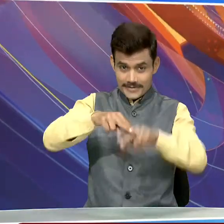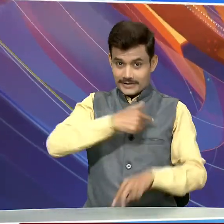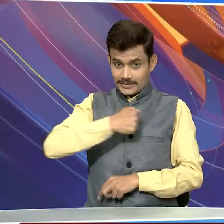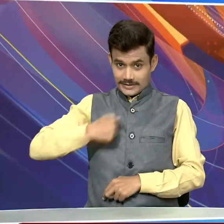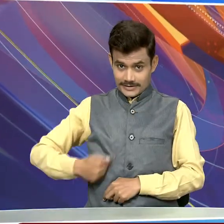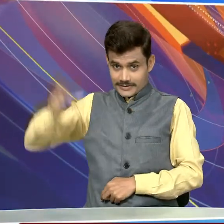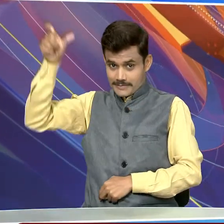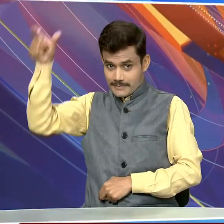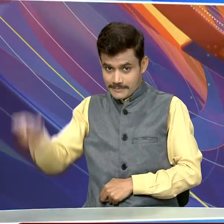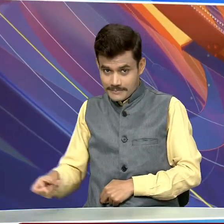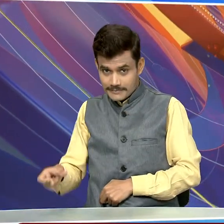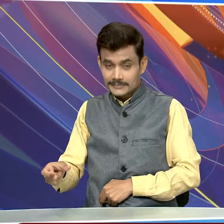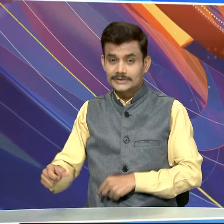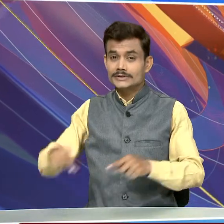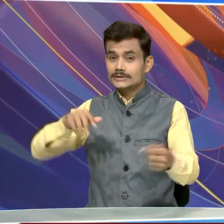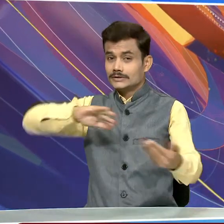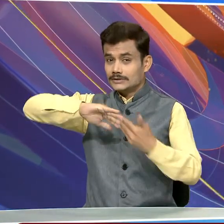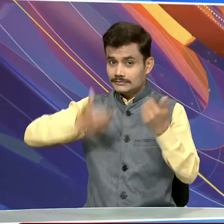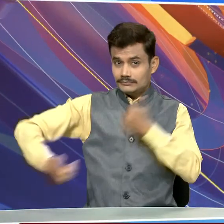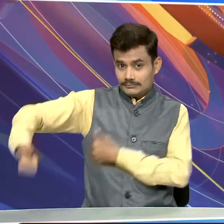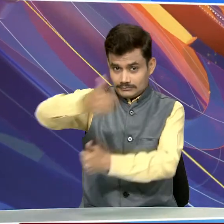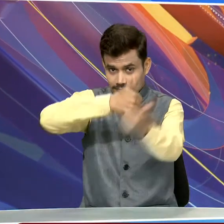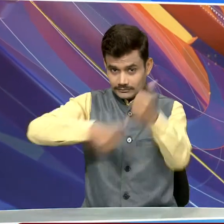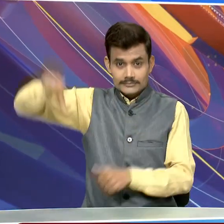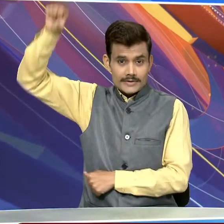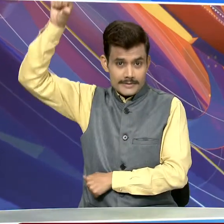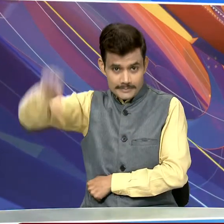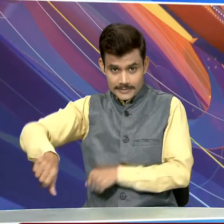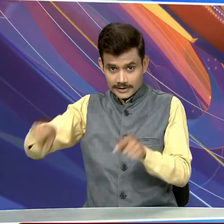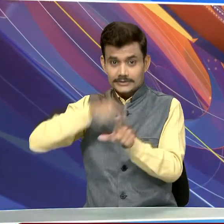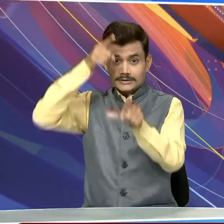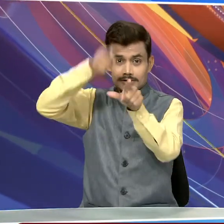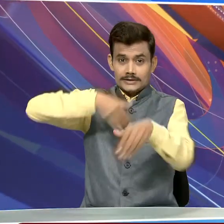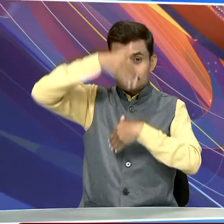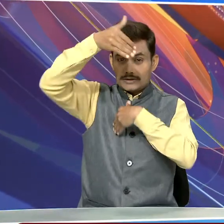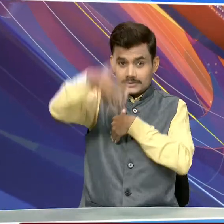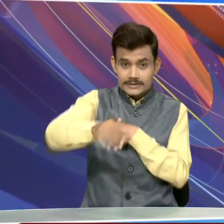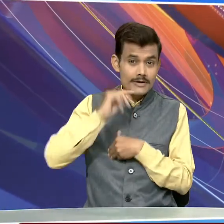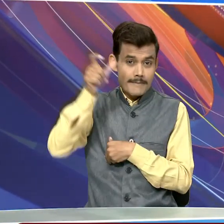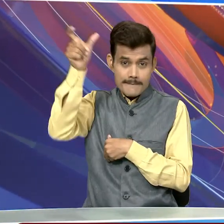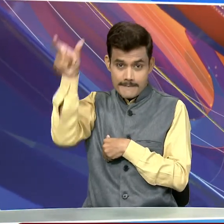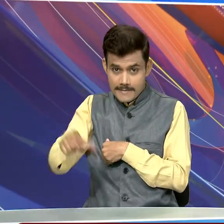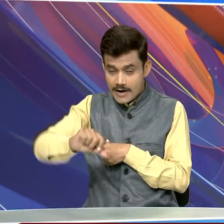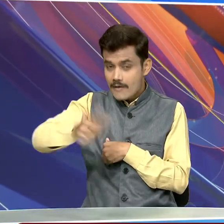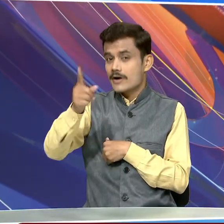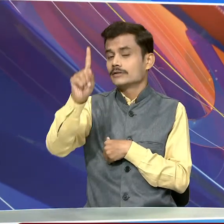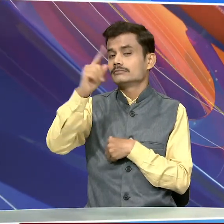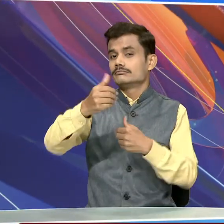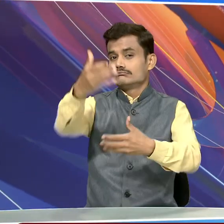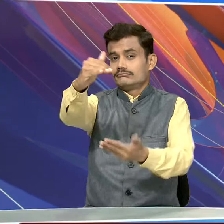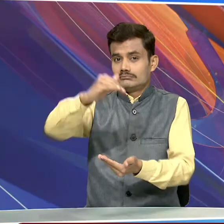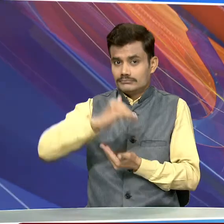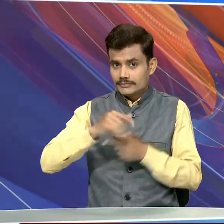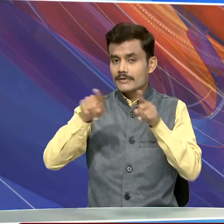ली शिनफेंग को सीधे गेम में हराया। इस साल लक्ष्य का है ये पहला खिताब।